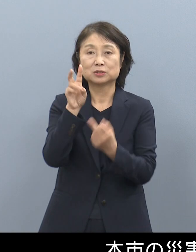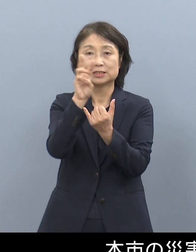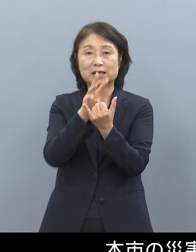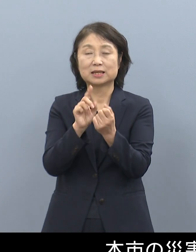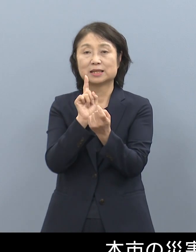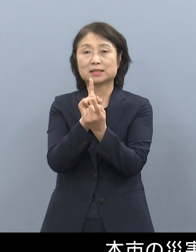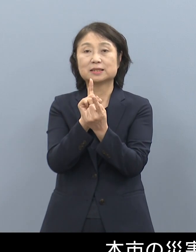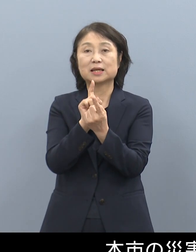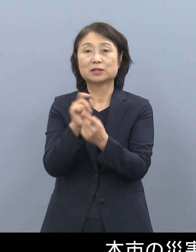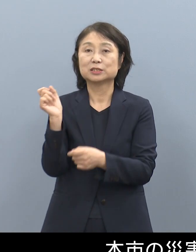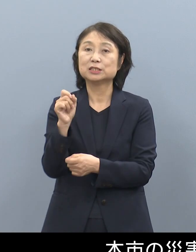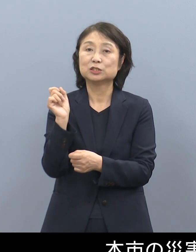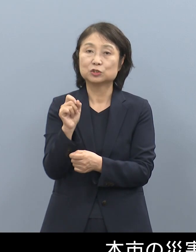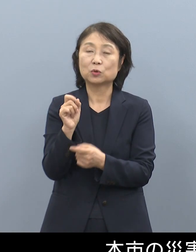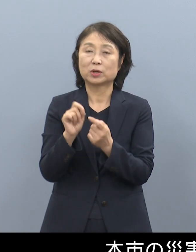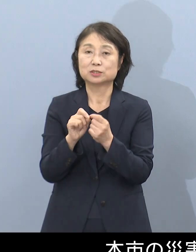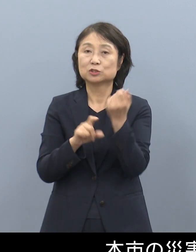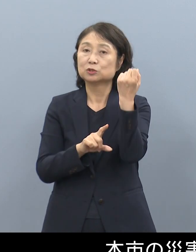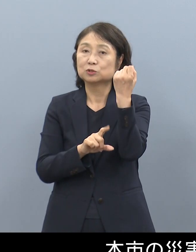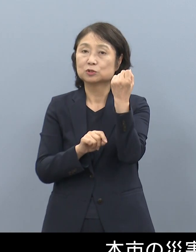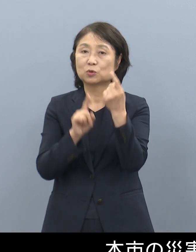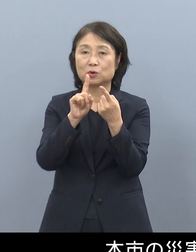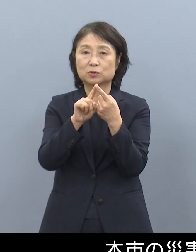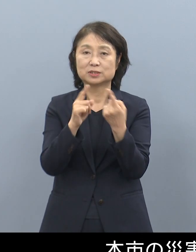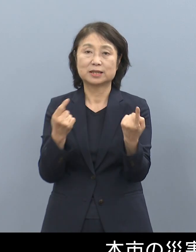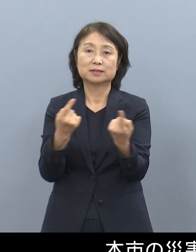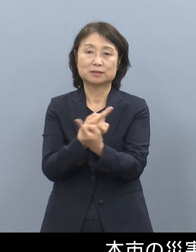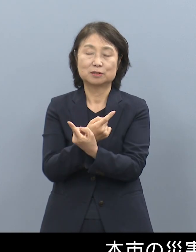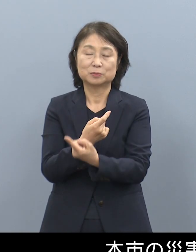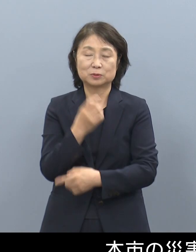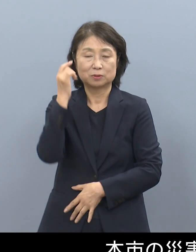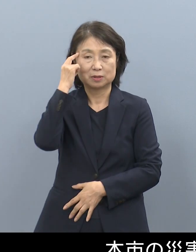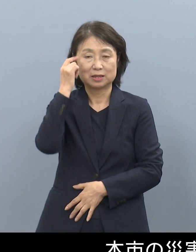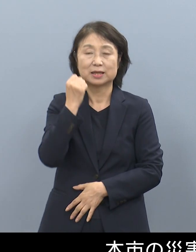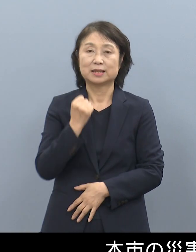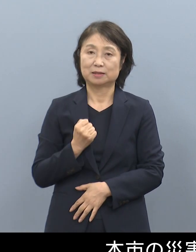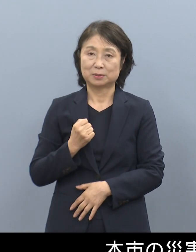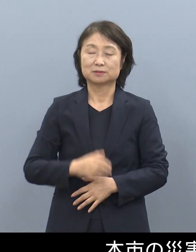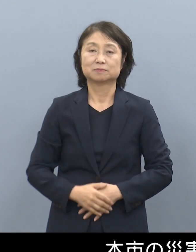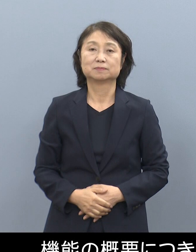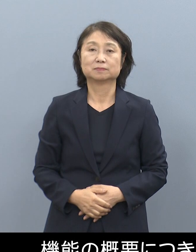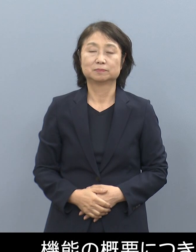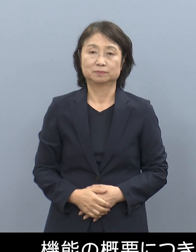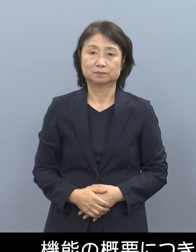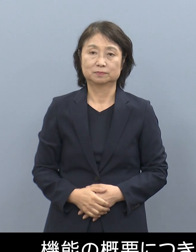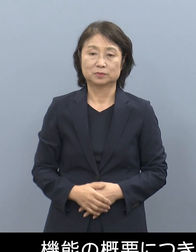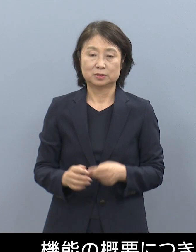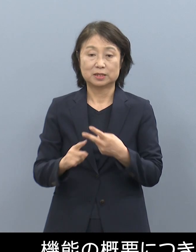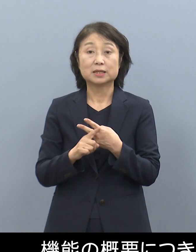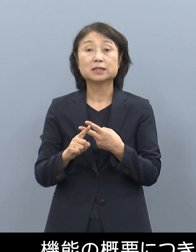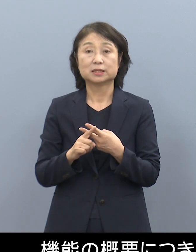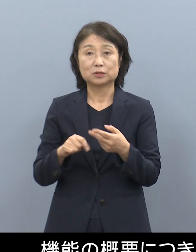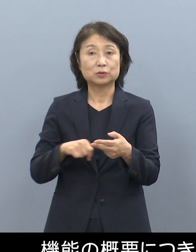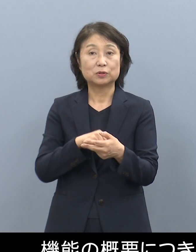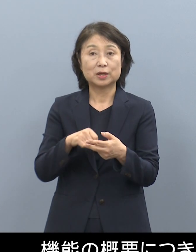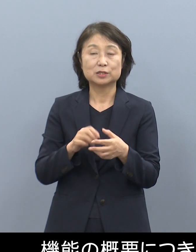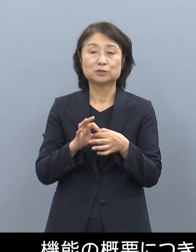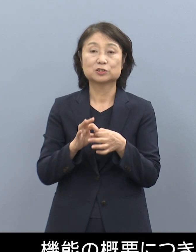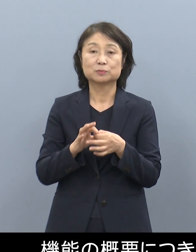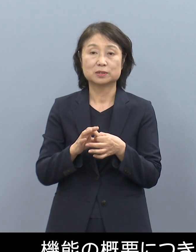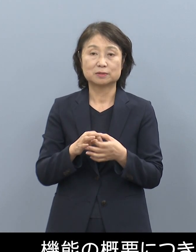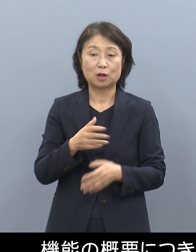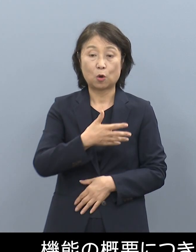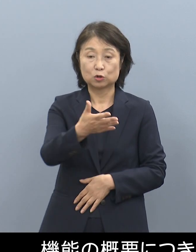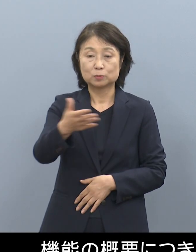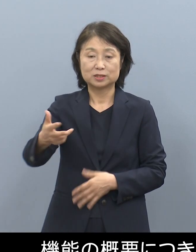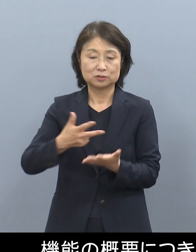がより迅速かつ効率的になるものと考えております。機能の概要につきましてはお配りし